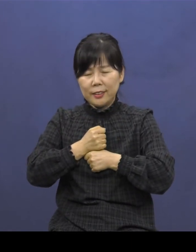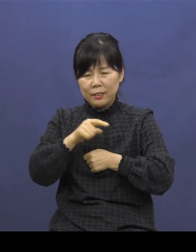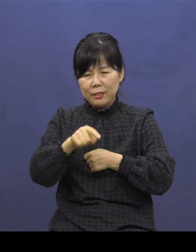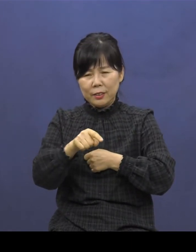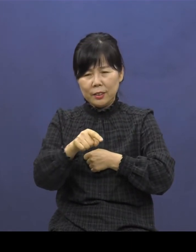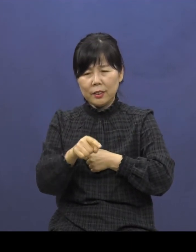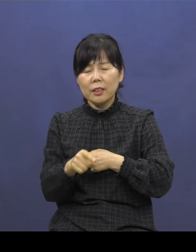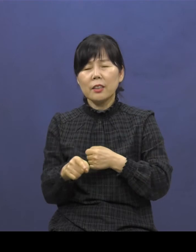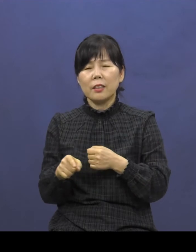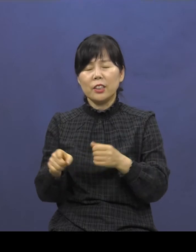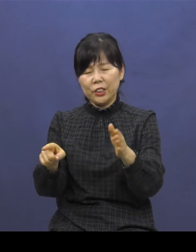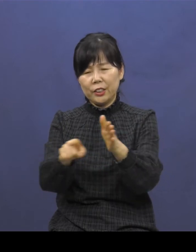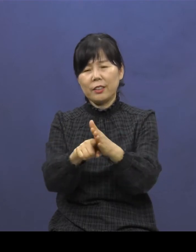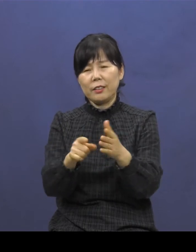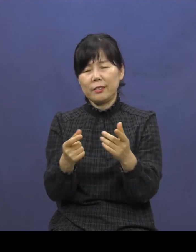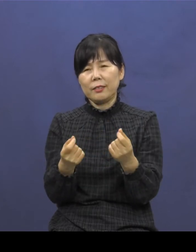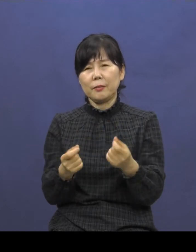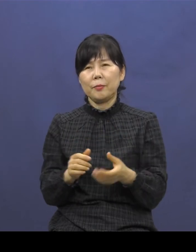신앙입니다.